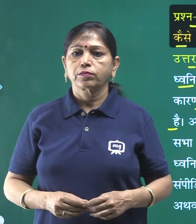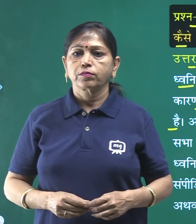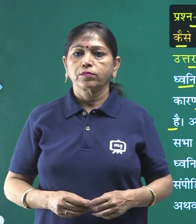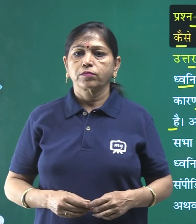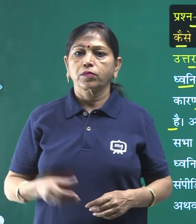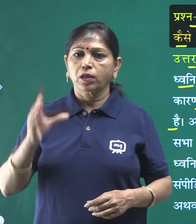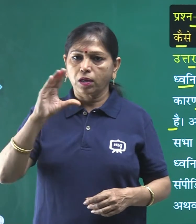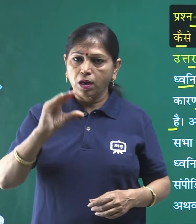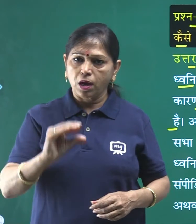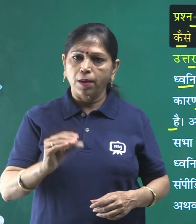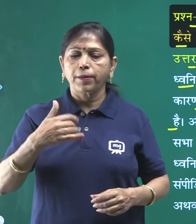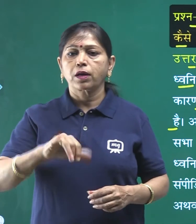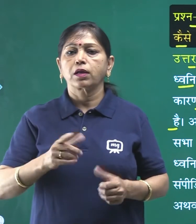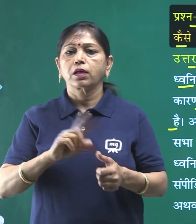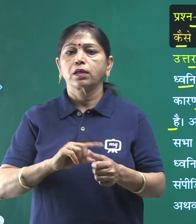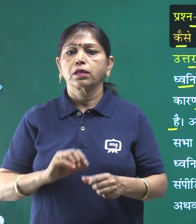कम करने के लिए